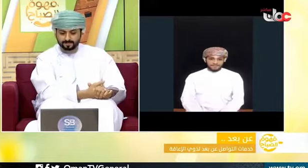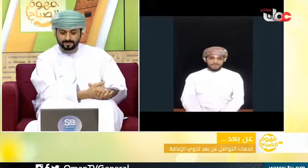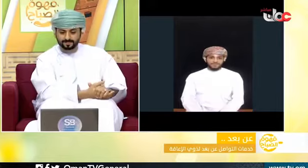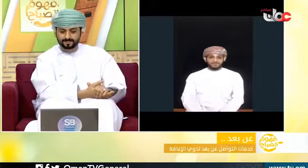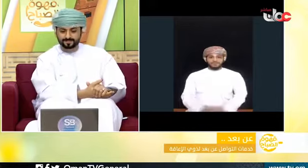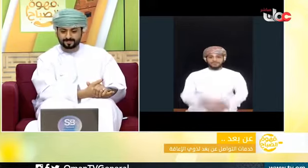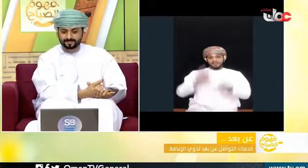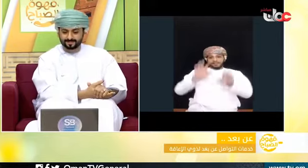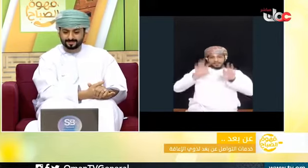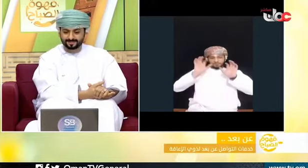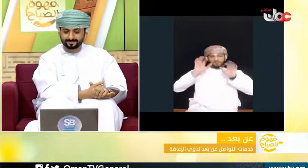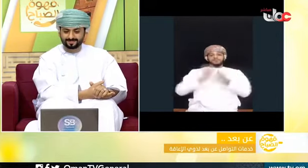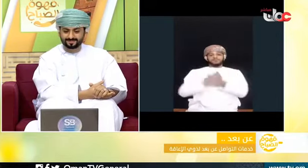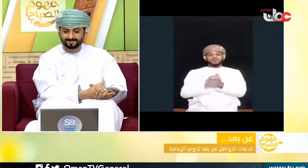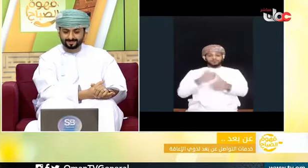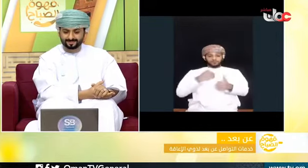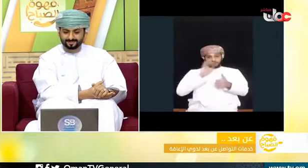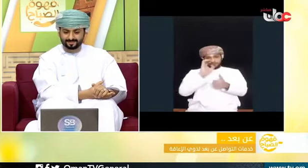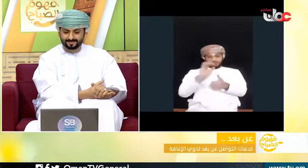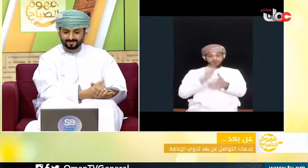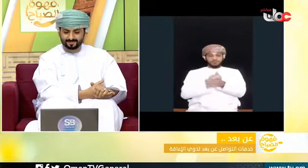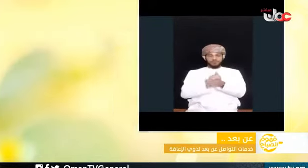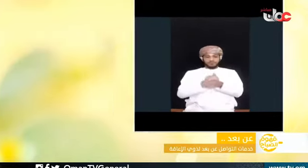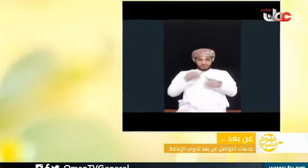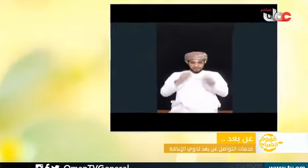تواصل مرئي؟ نعم،